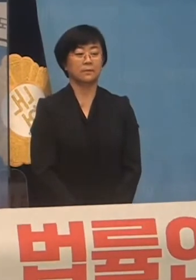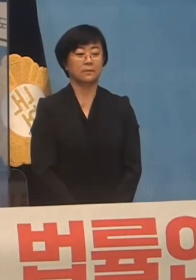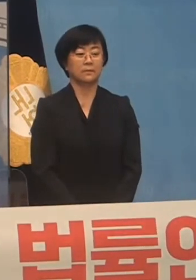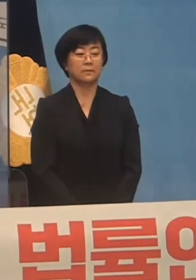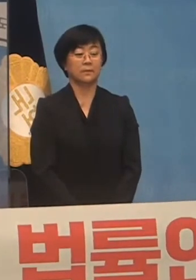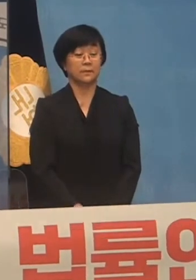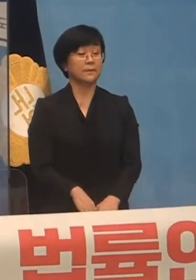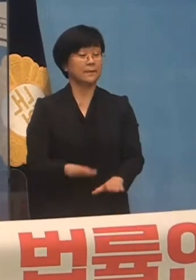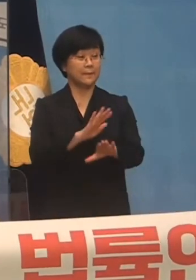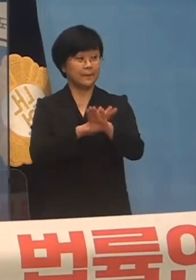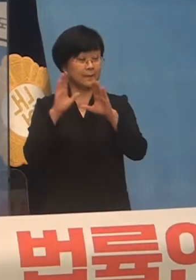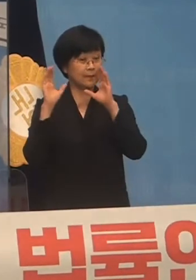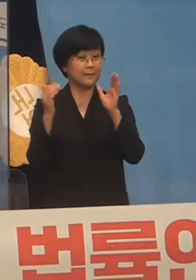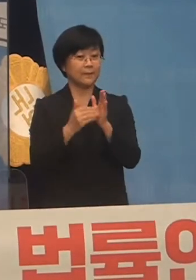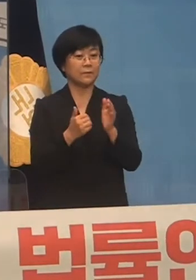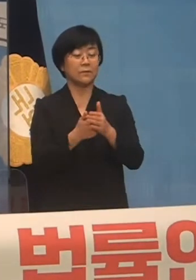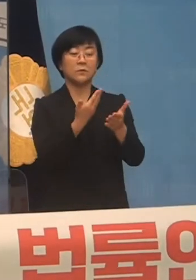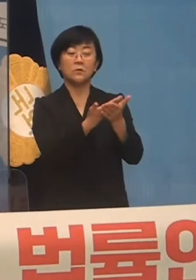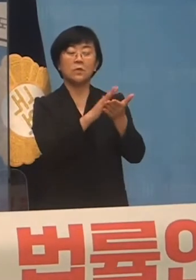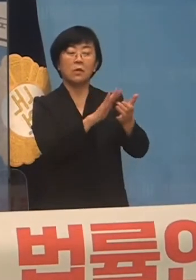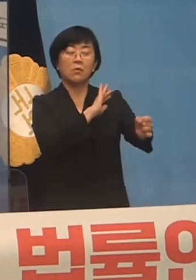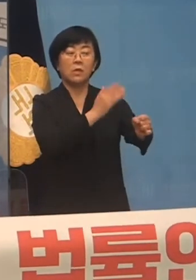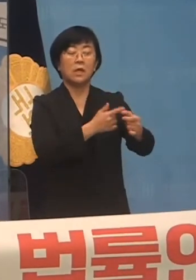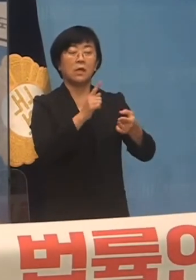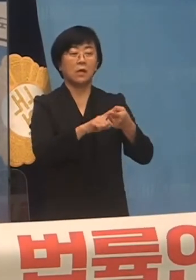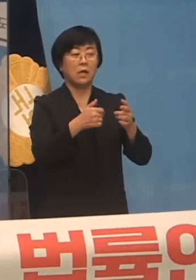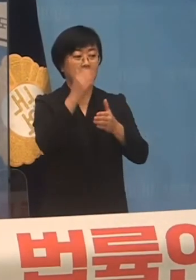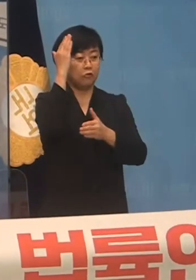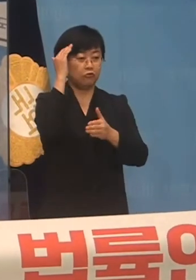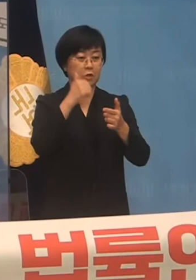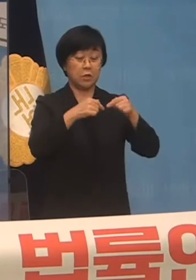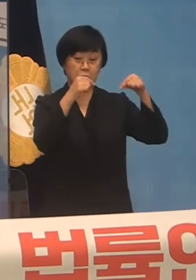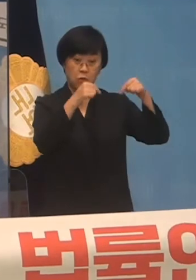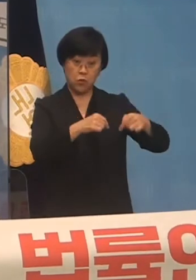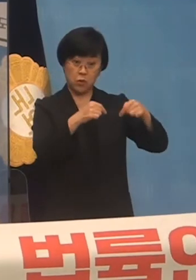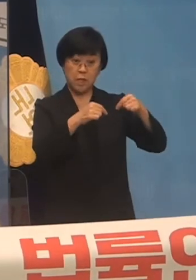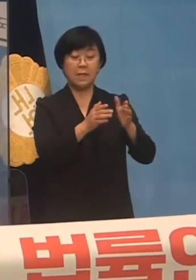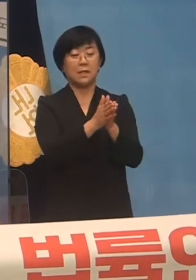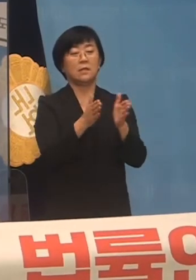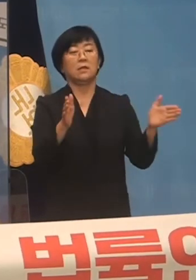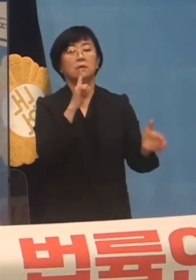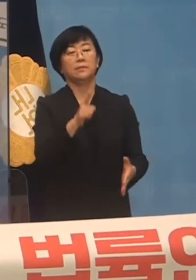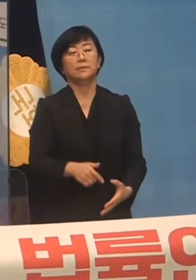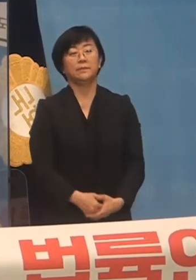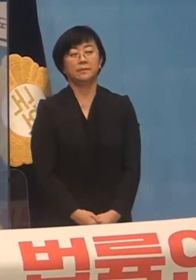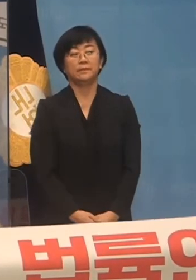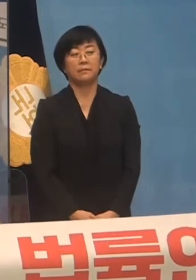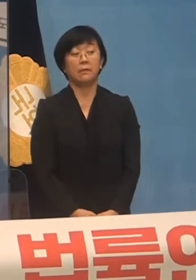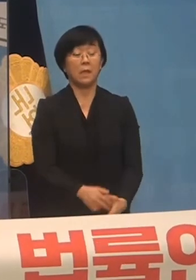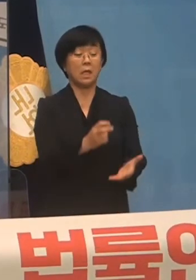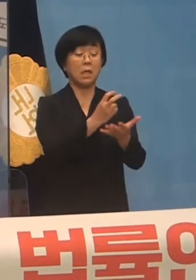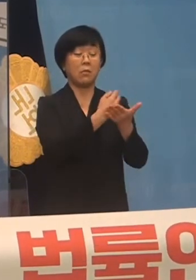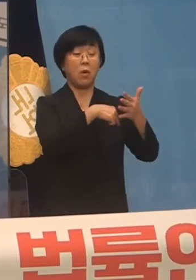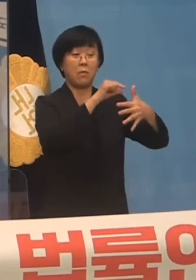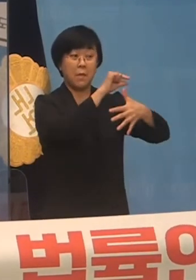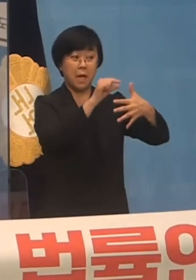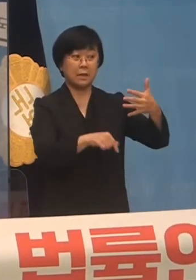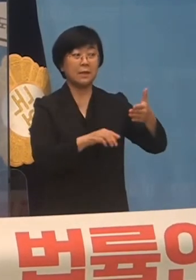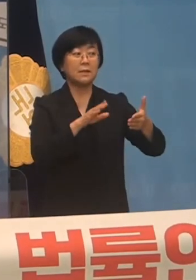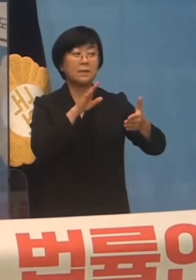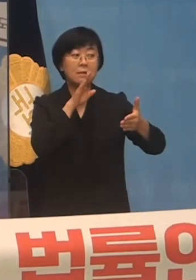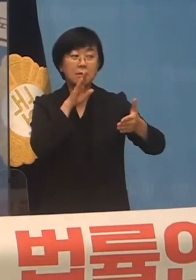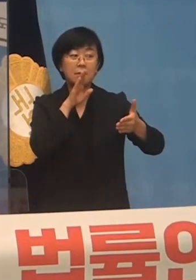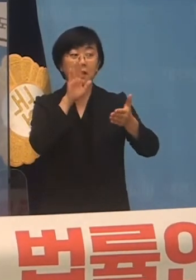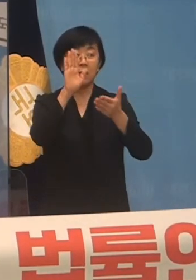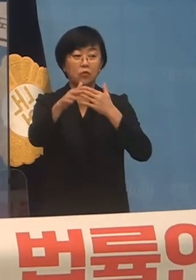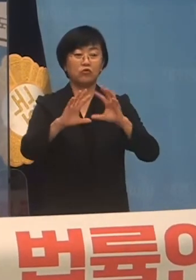네, 말씀 잘 들어보았습니다. 수리할 권리에 대한 한국에서의 논의는 이제 시작이라고 봅니다. 이 법안이 실제로